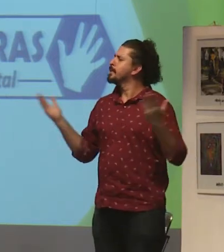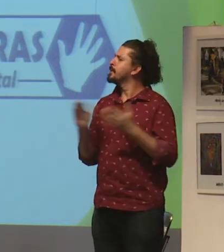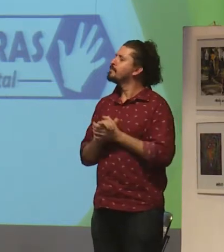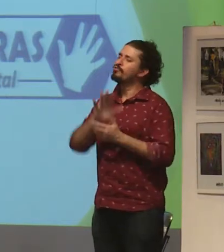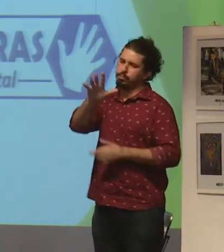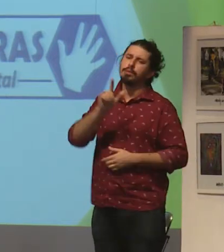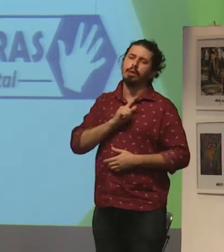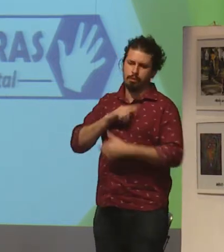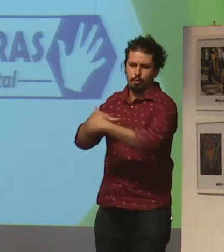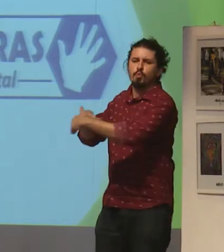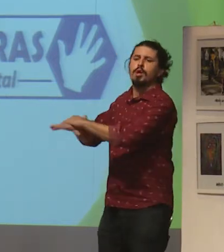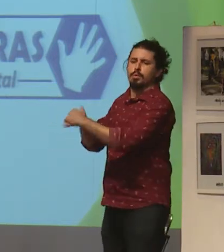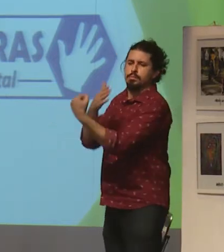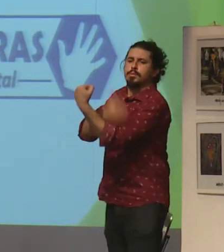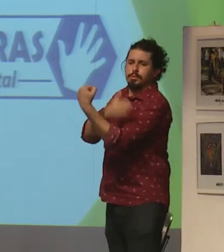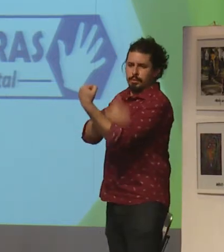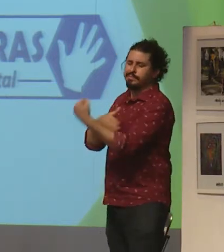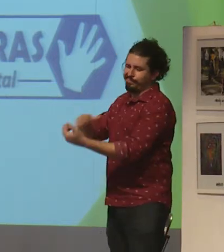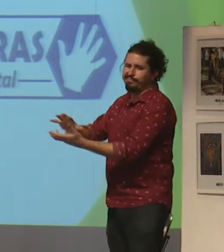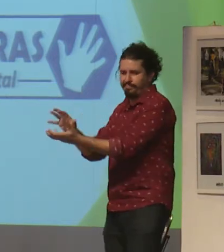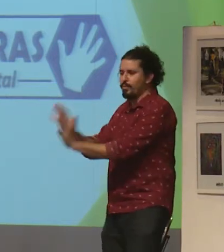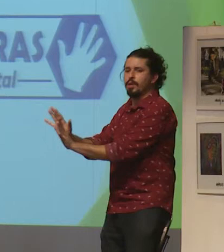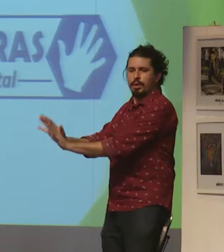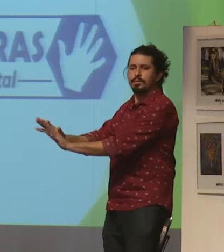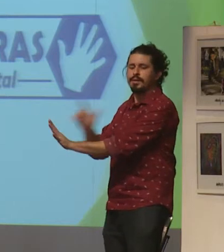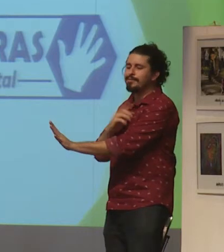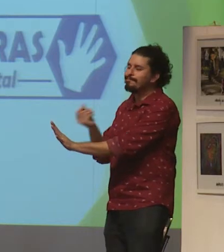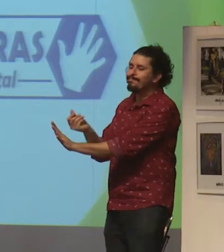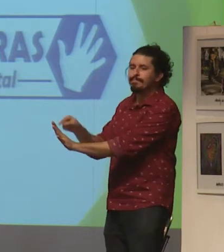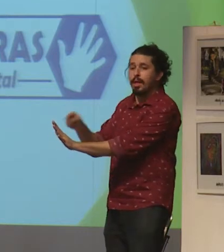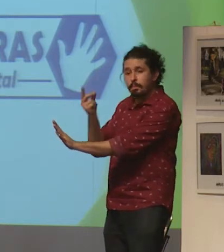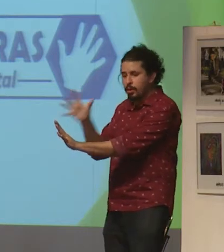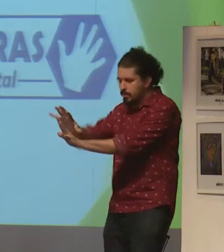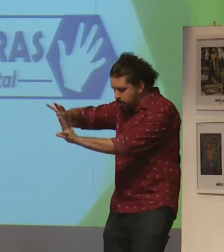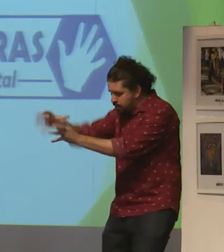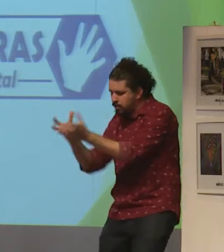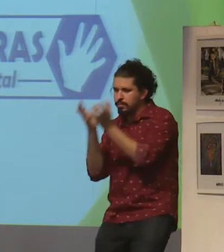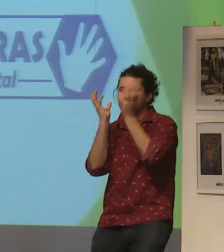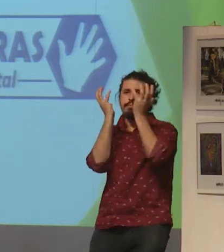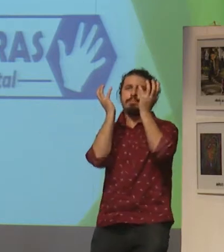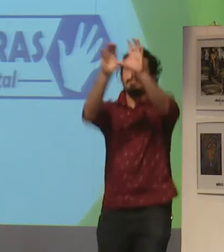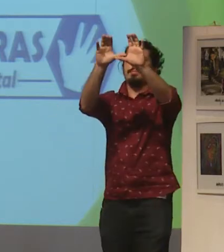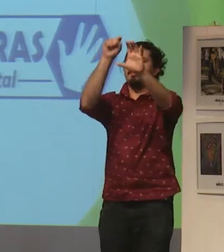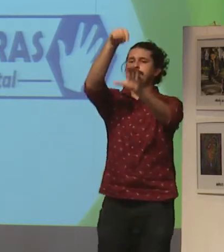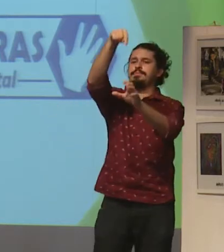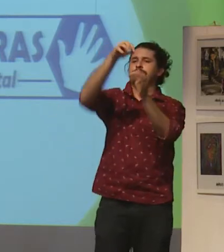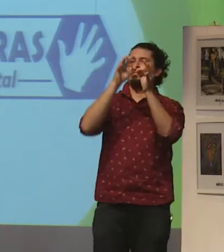fosse 100% aproveitada mesmo. Então, assim, eu guardava assim, todos os documentos, as pastas ficavam lá guardadas, mas depois eu